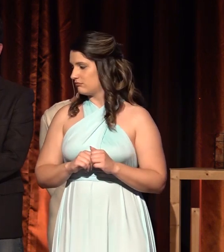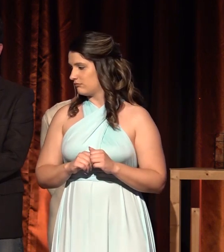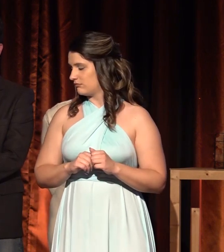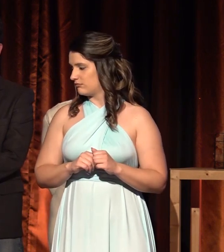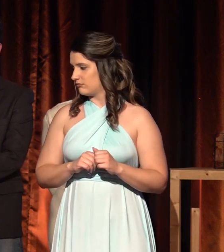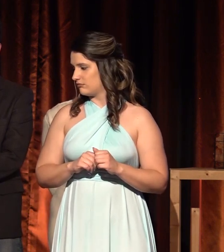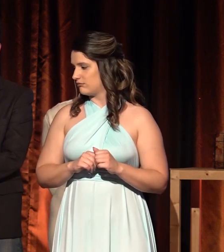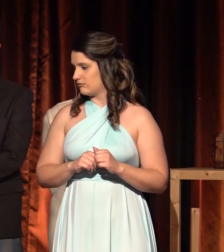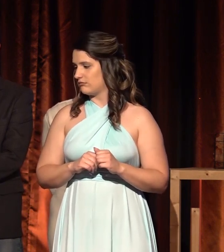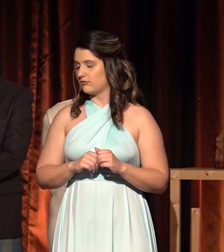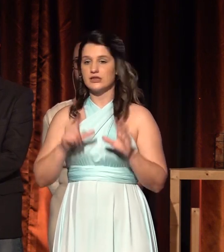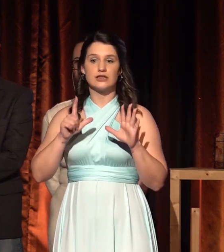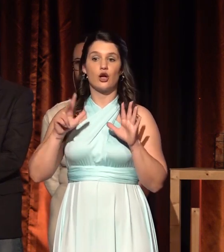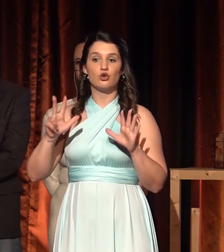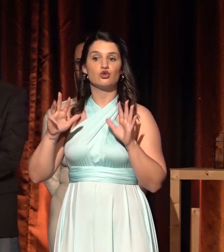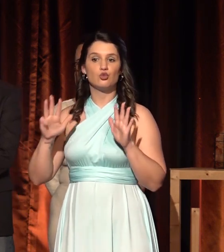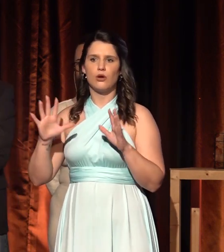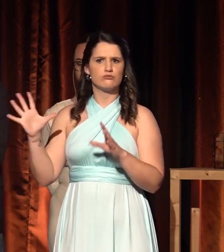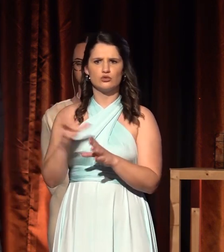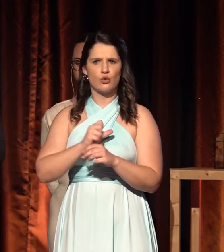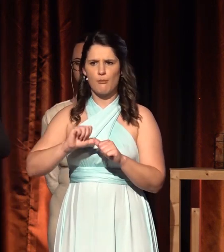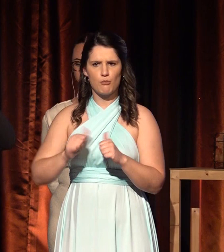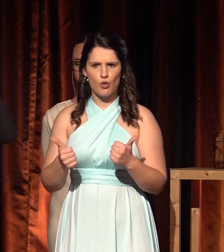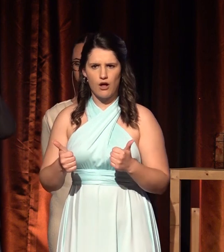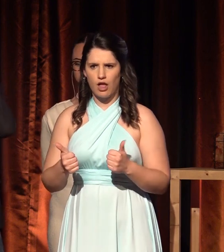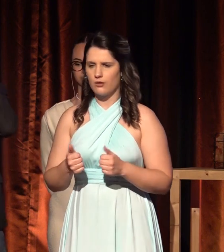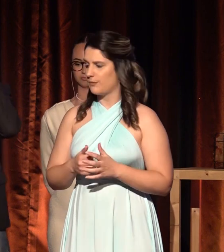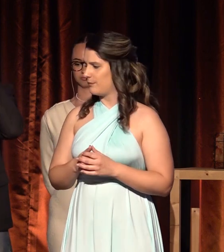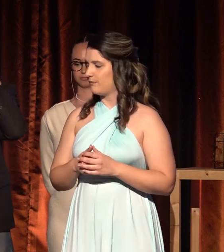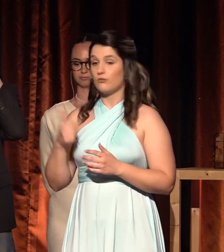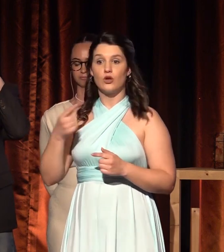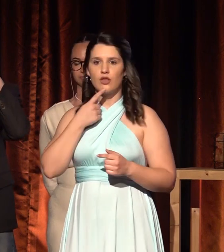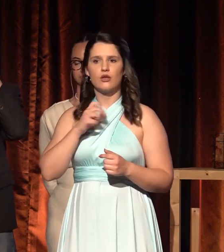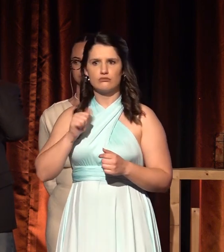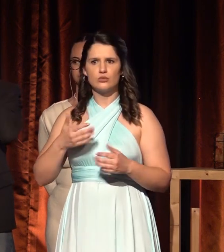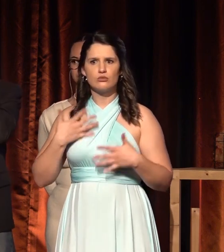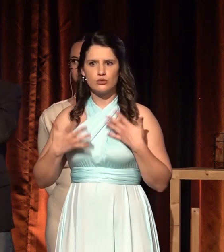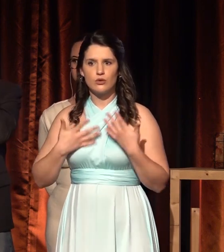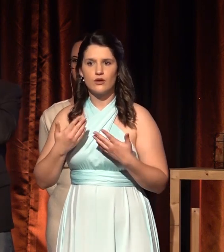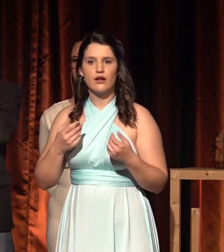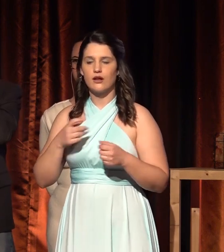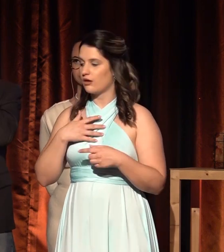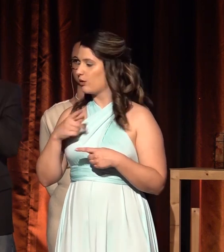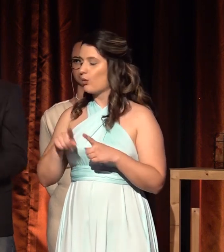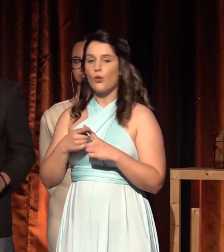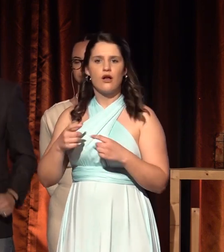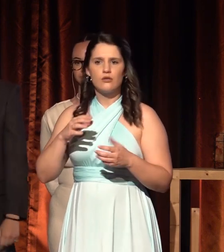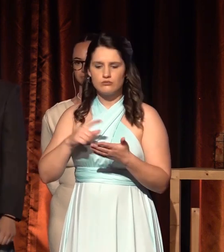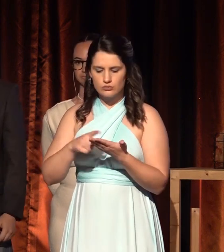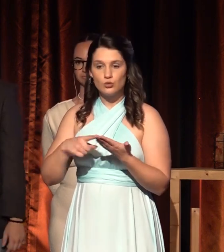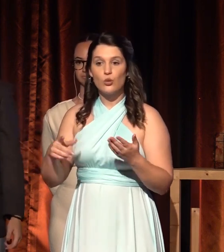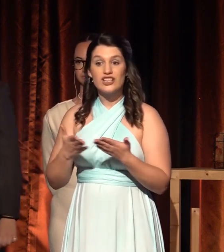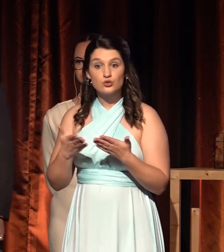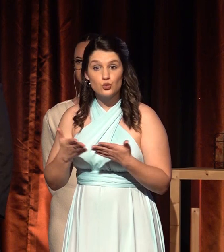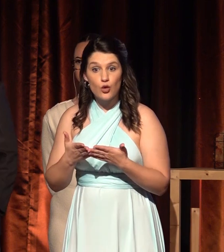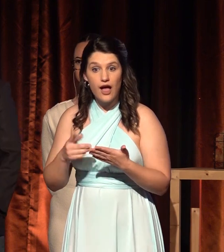mai. 7, 8, inclús algun 9. Tots veiem que havia trobat alguna cosa que em motivava. En acabar els 2 anys del grau mitjà, i com a l'institut